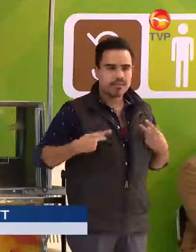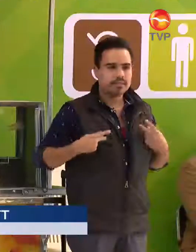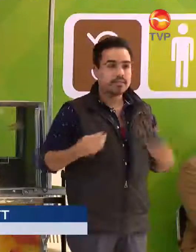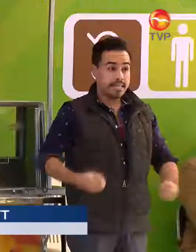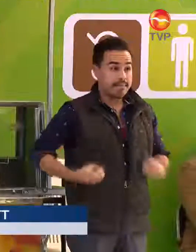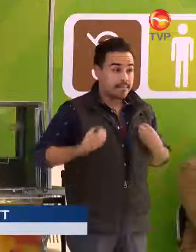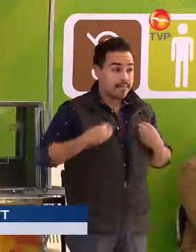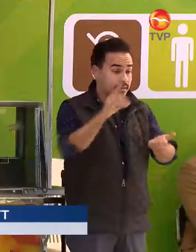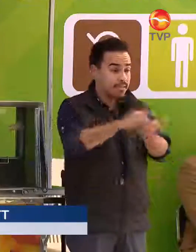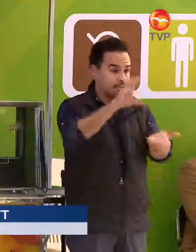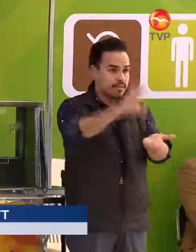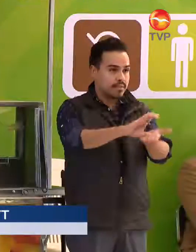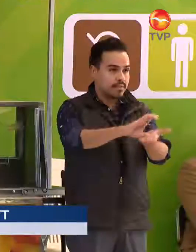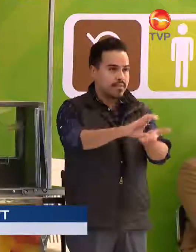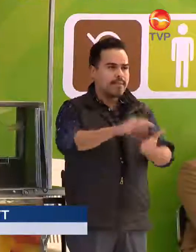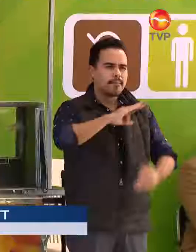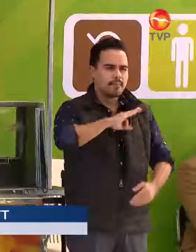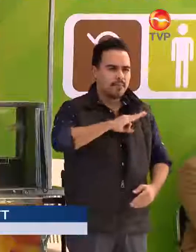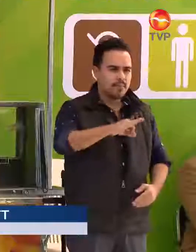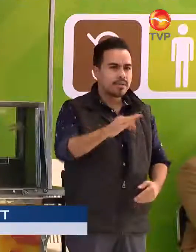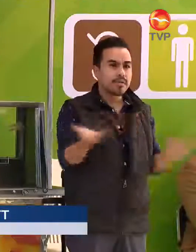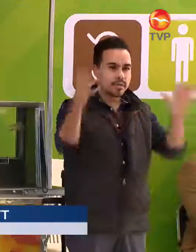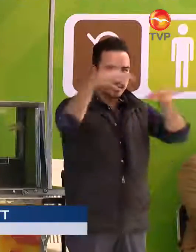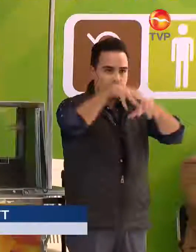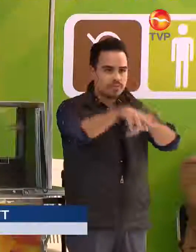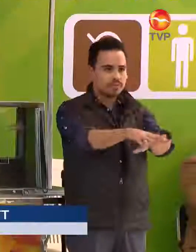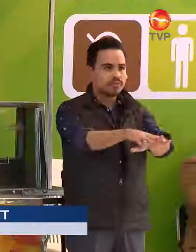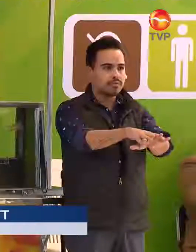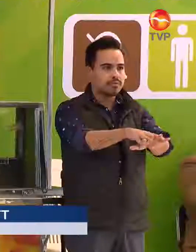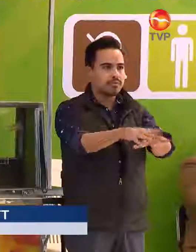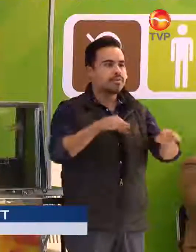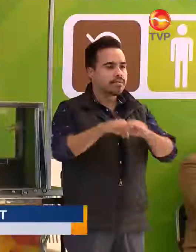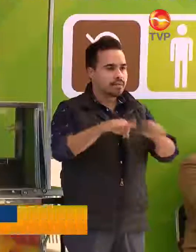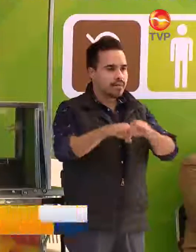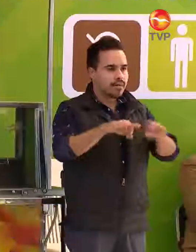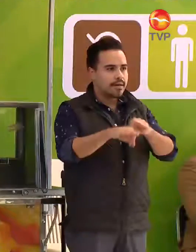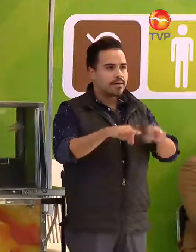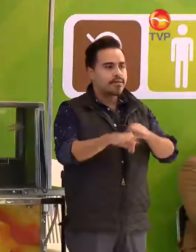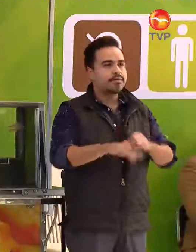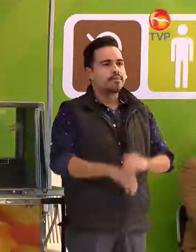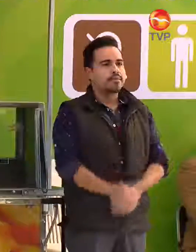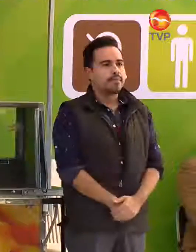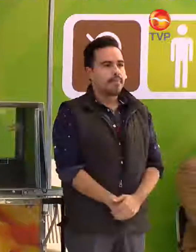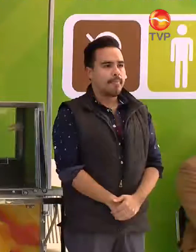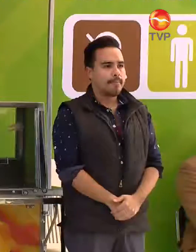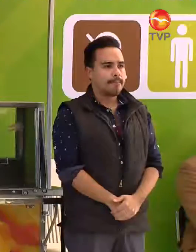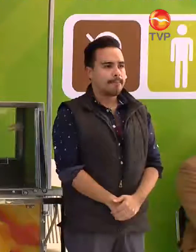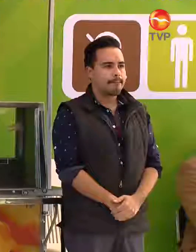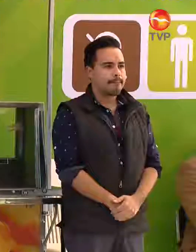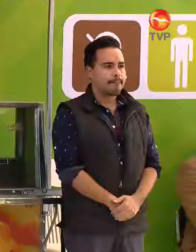discapacidad pueden incluirse a un trabajo laboral aún